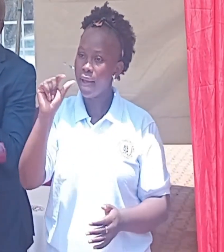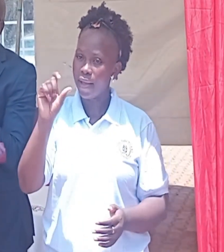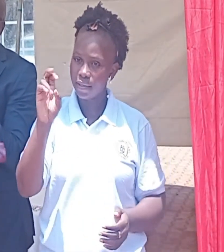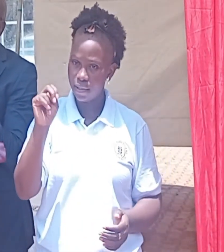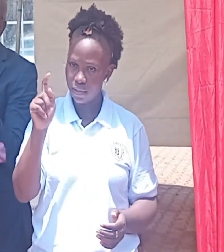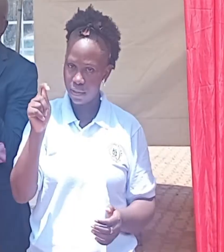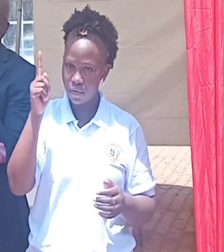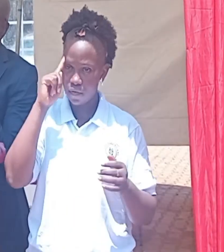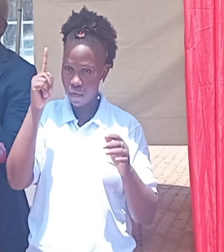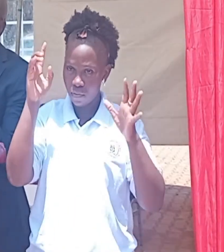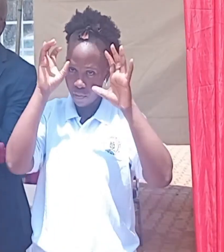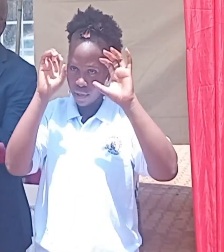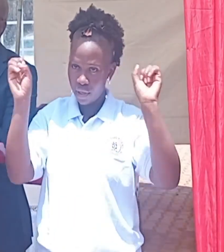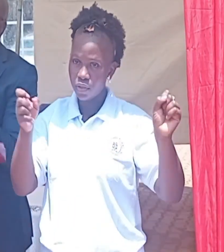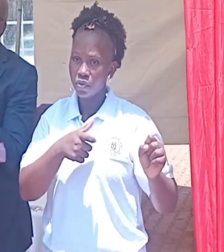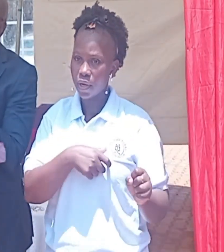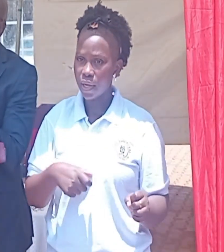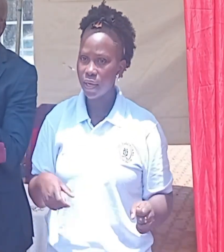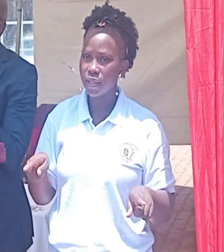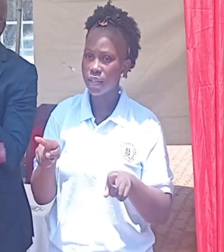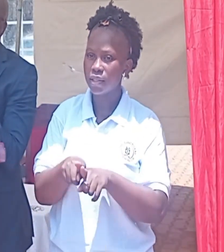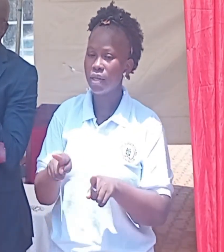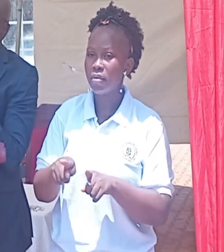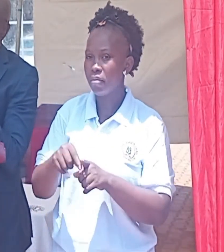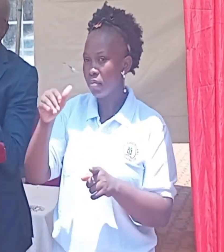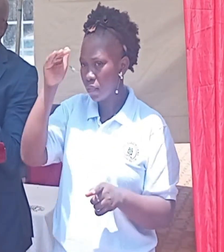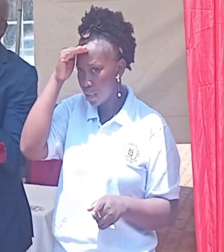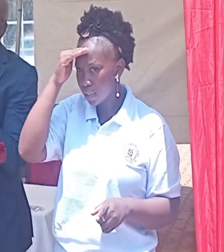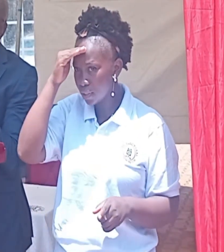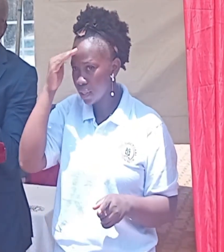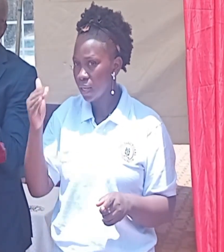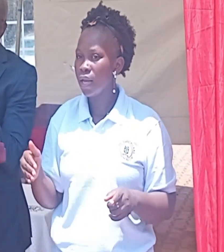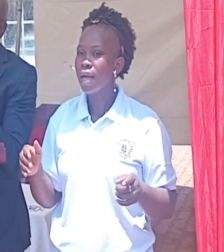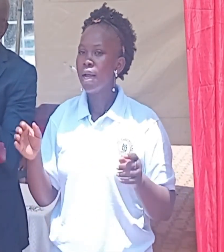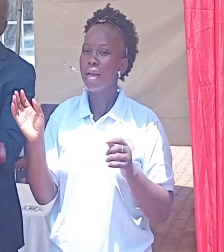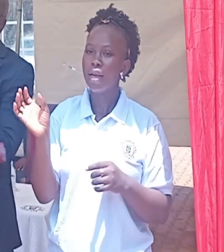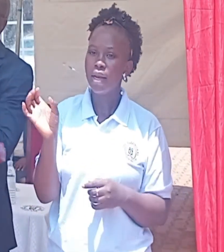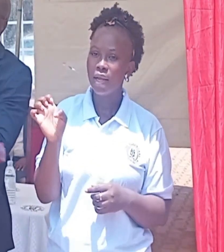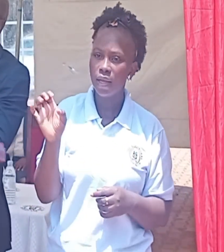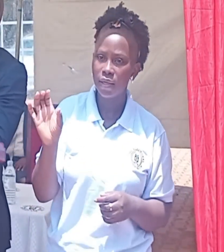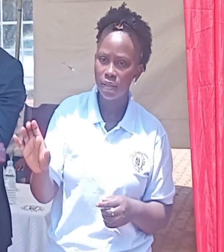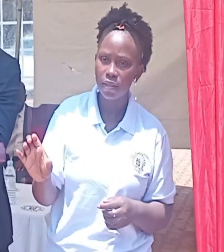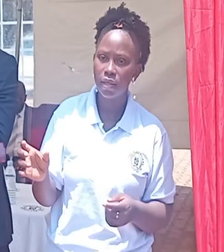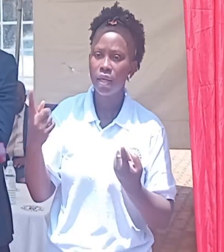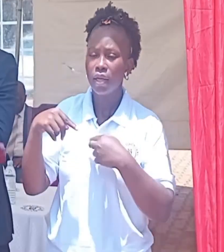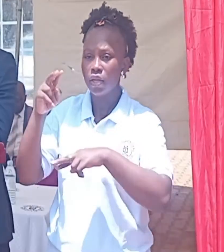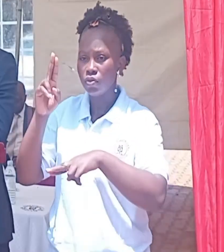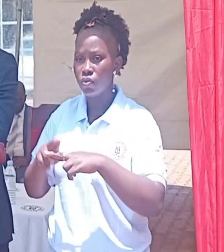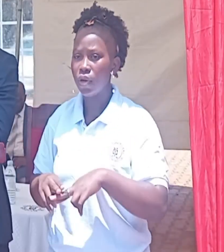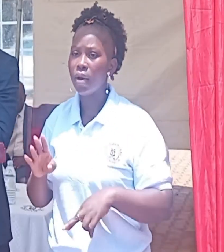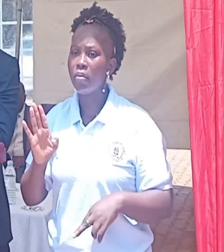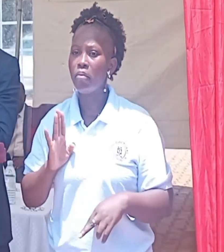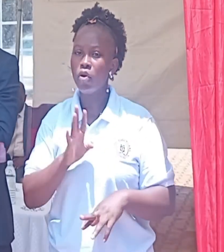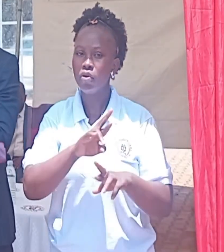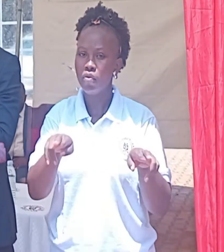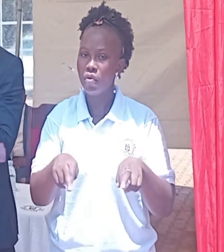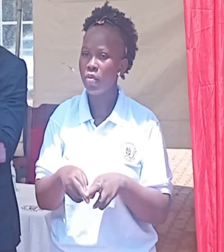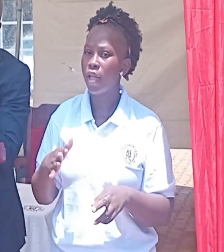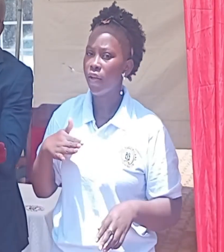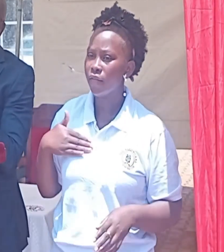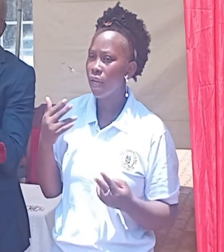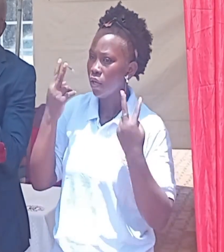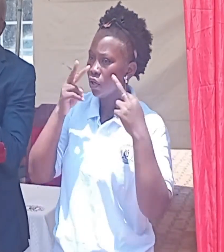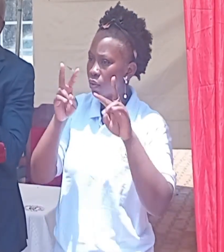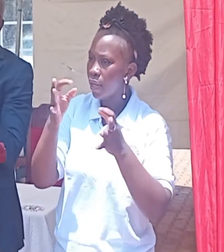candidates netubeerako n'ekitongole kya poliisi naffe akakiiko k'ebyokulonda netutuula mu boodi ruumu yaffe netulaba ebintu nga